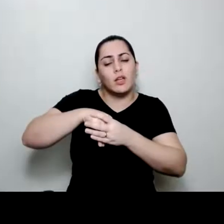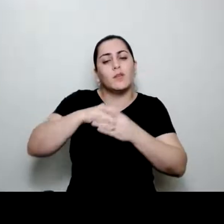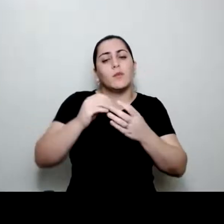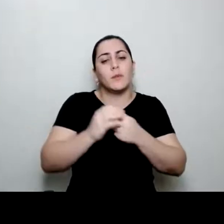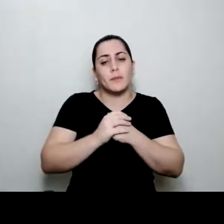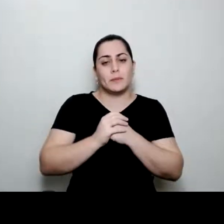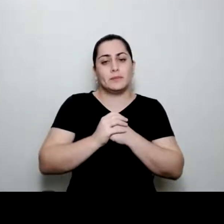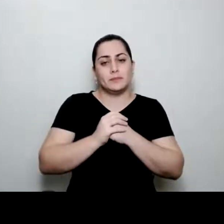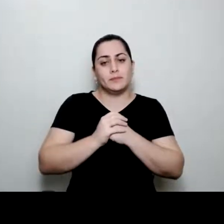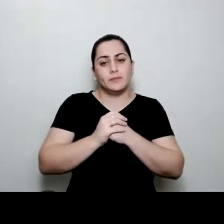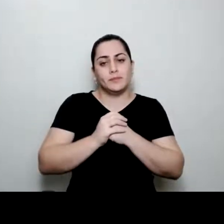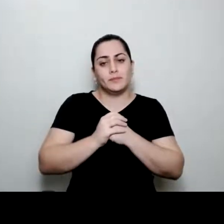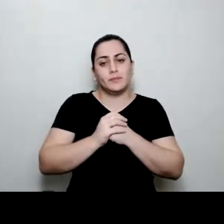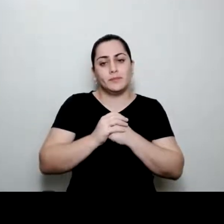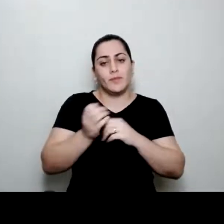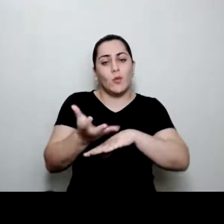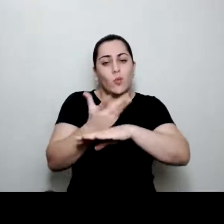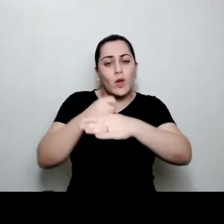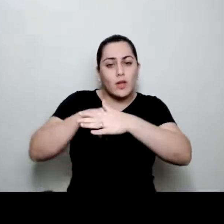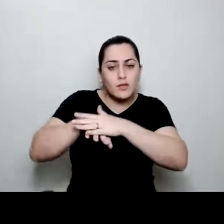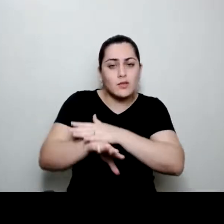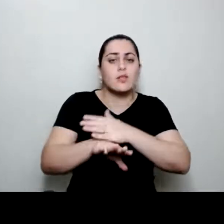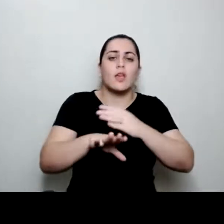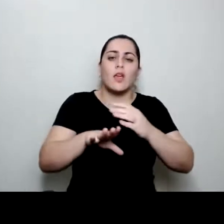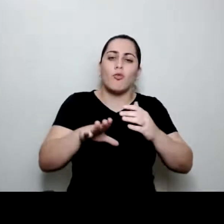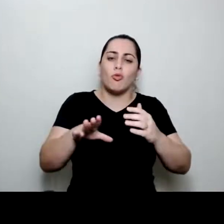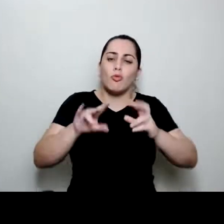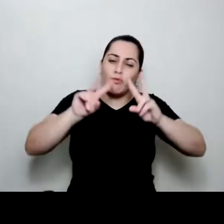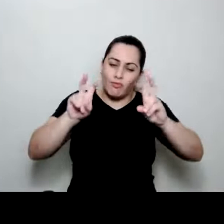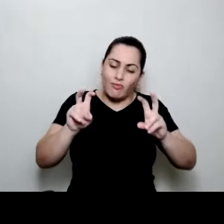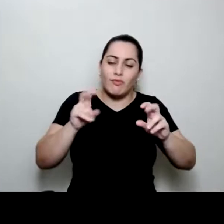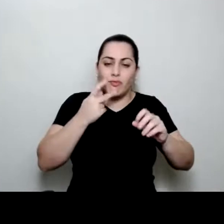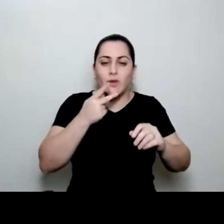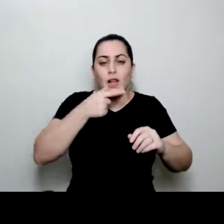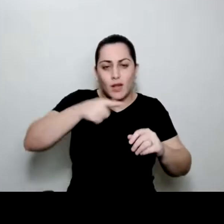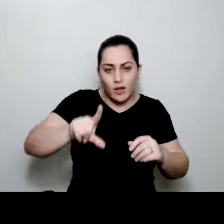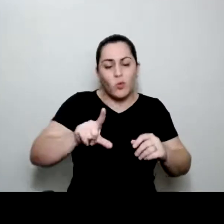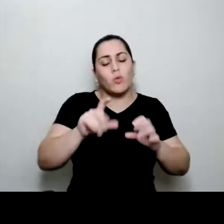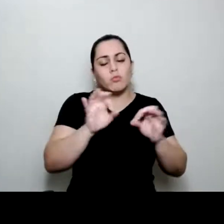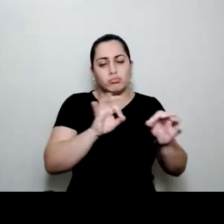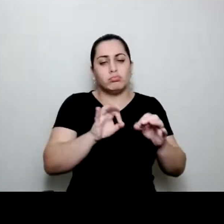de acervo documental sobre línguas seja constituído, né?